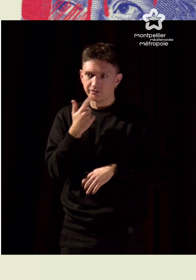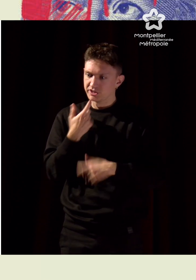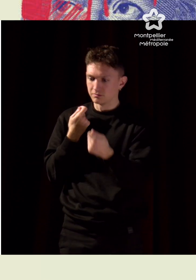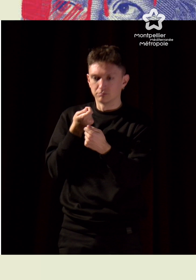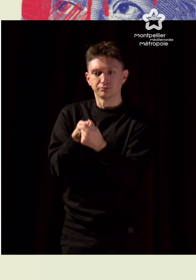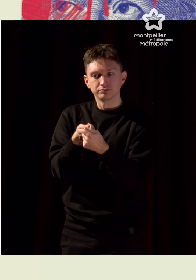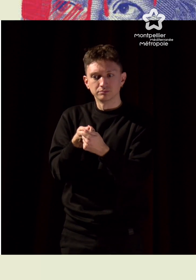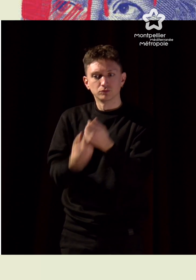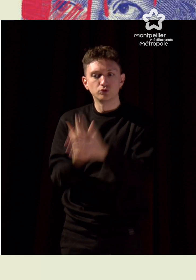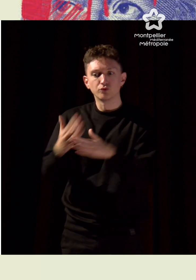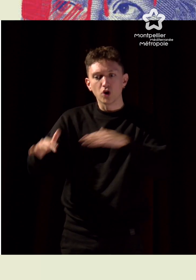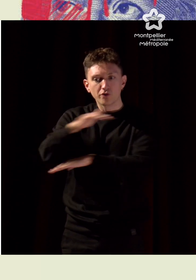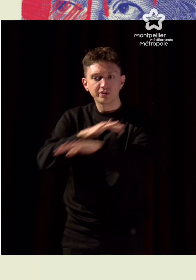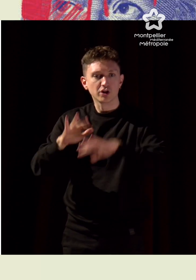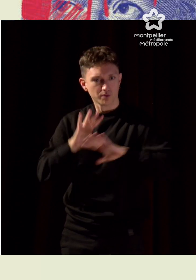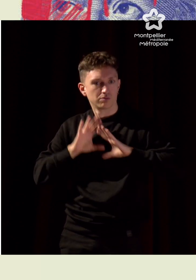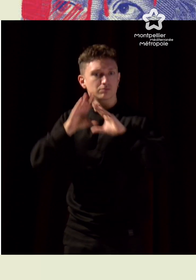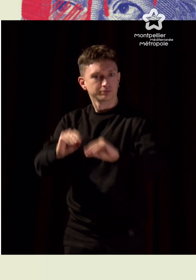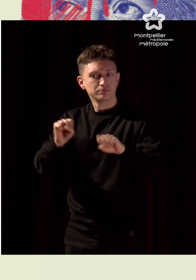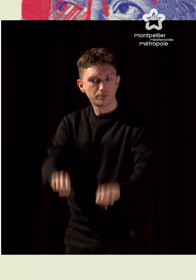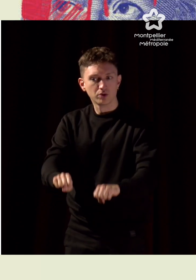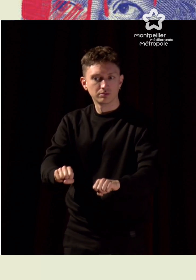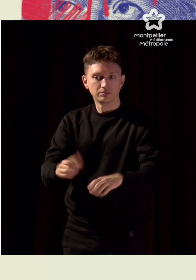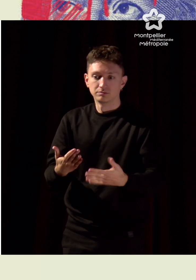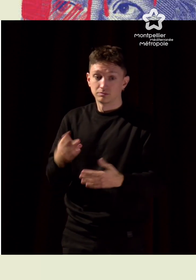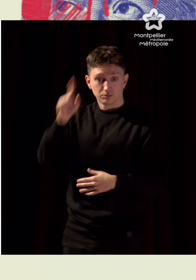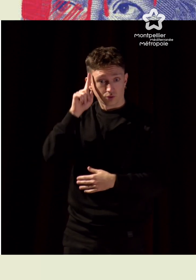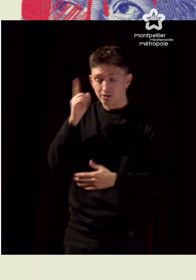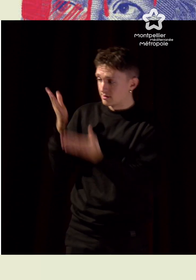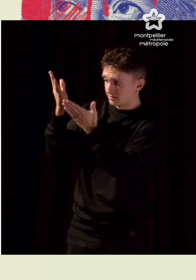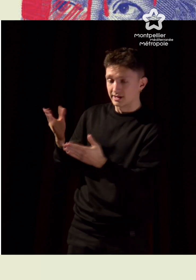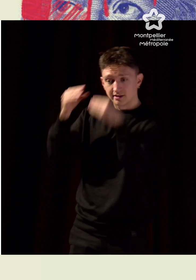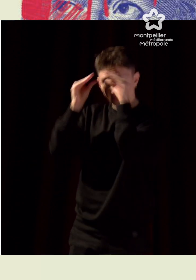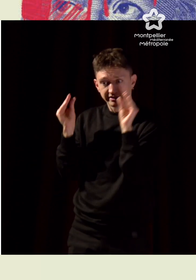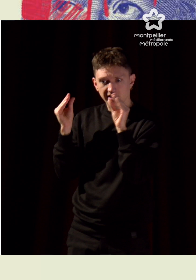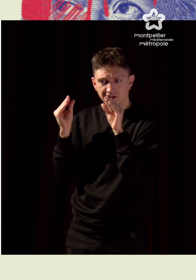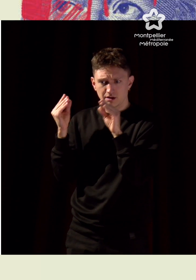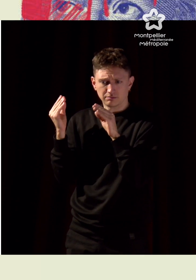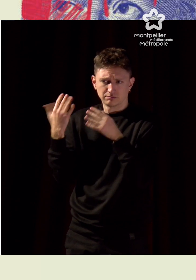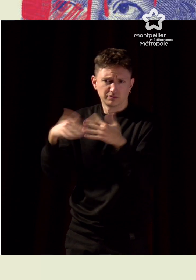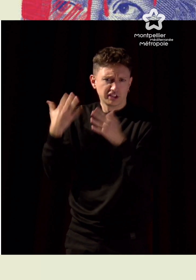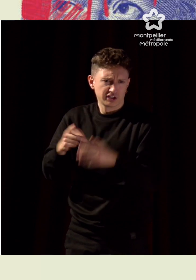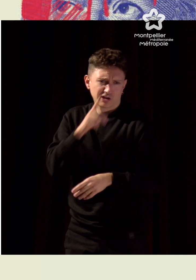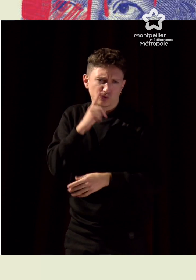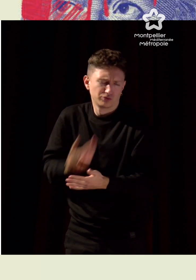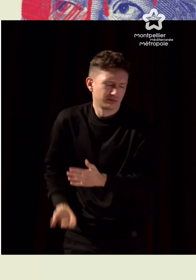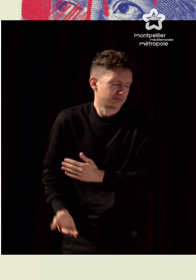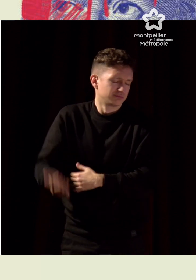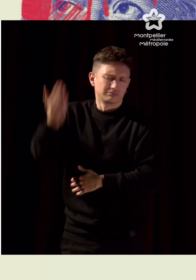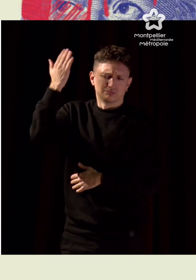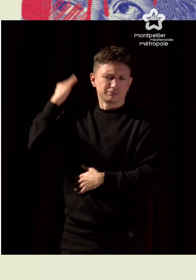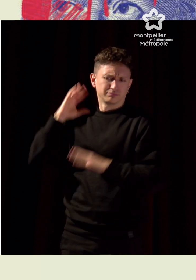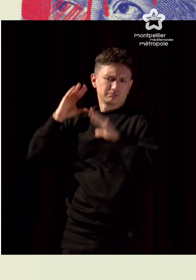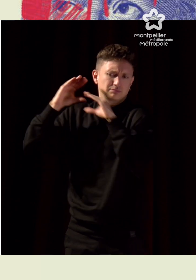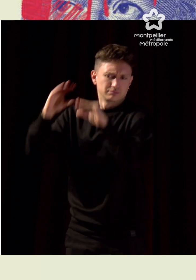ces nouveaux pathogènes. Parce que Néandertal, comme il était là depuis plusieurs centaines de milliers d'années, il s'était déjà, lui, adapté aux pathogènes